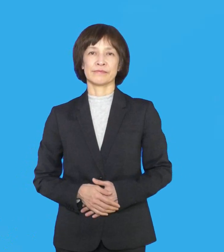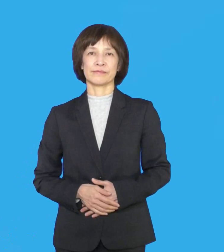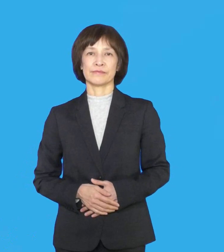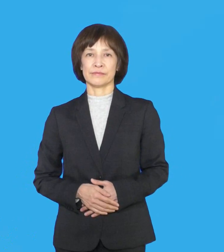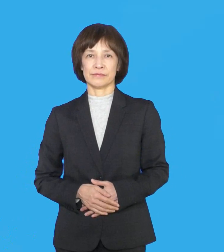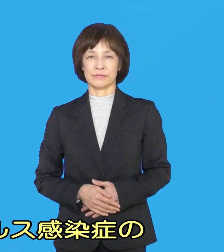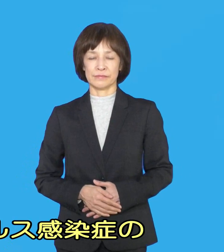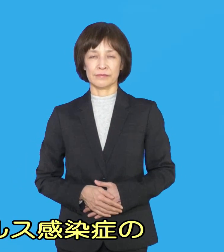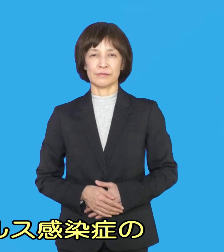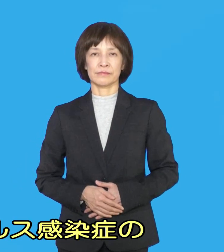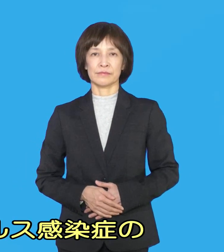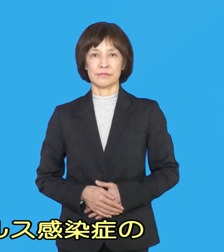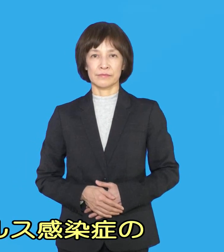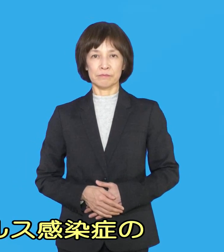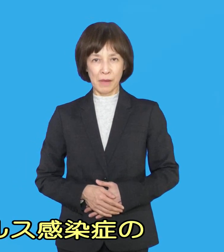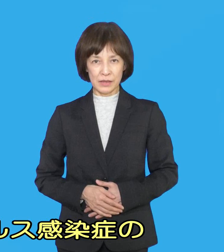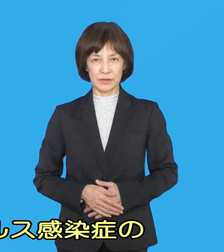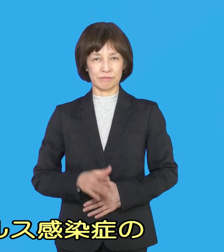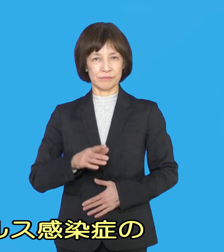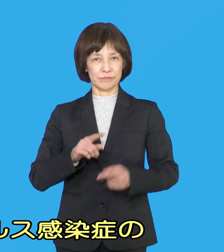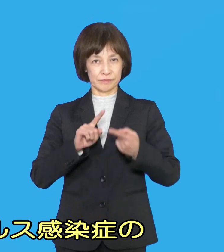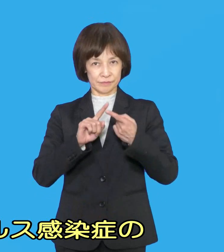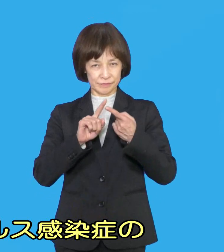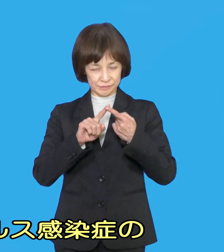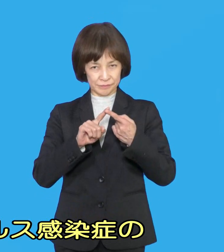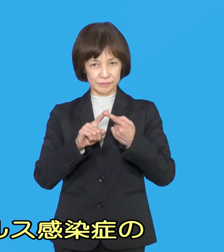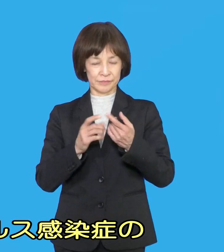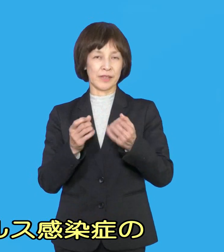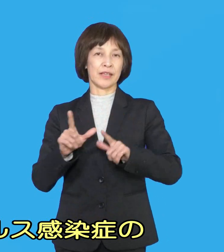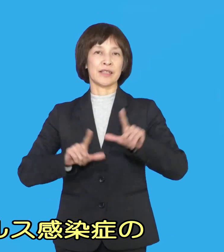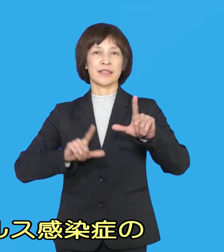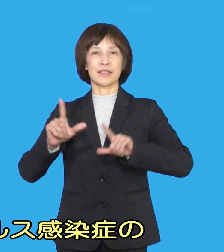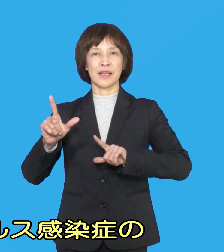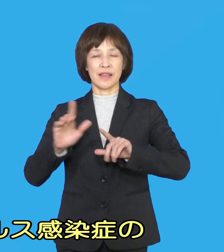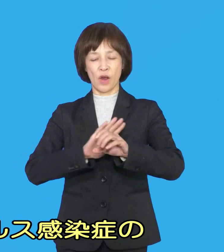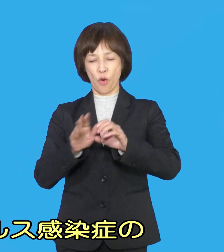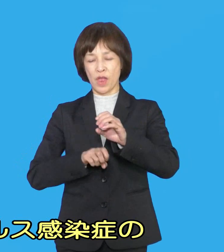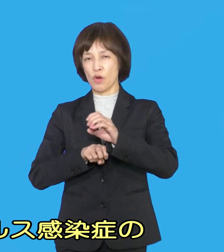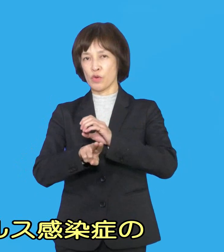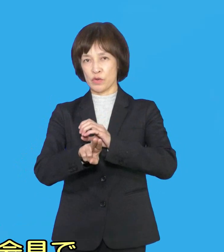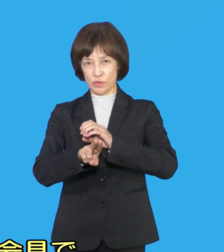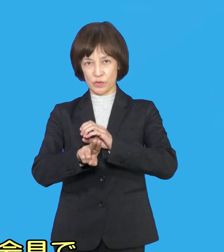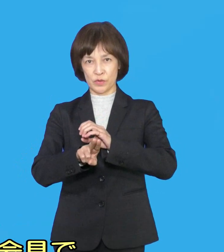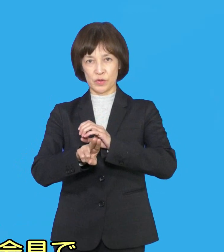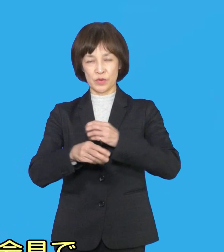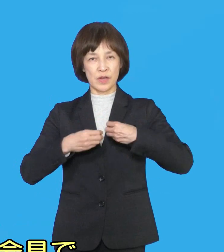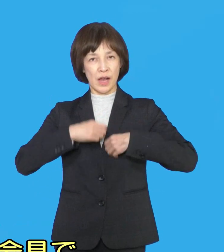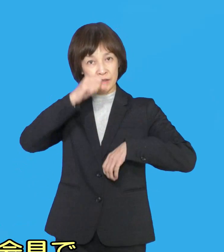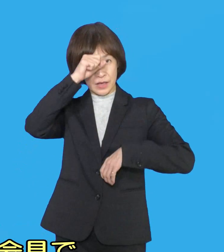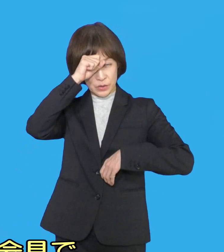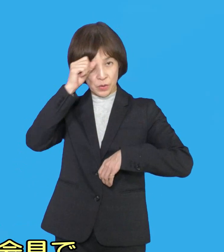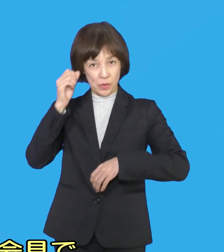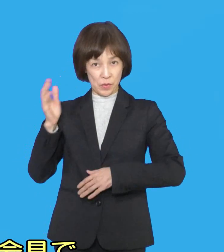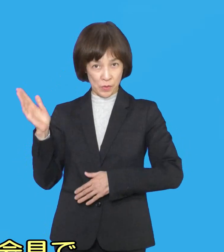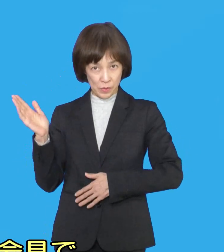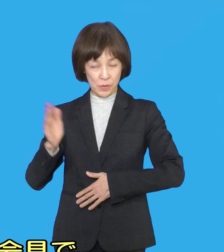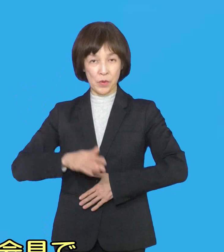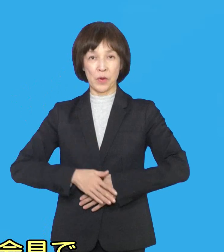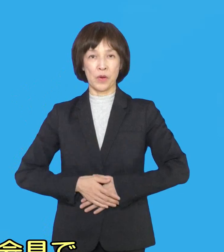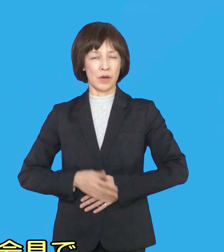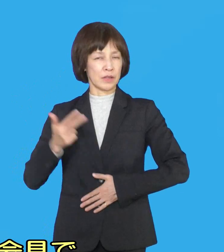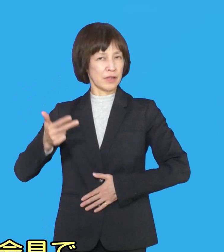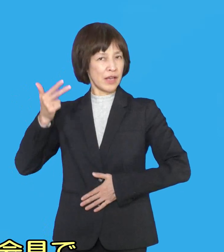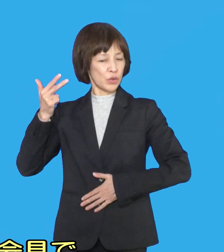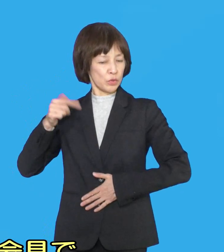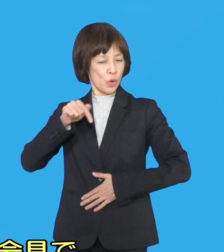はい、まず新型コロナウイルス感染症の現在の状況です。先週のこの日